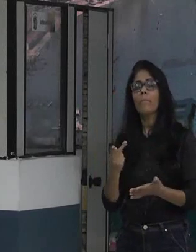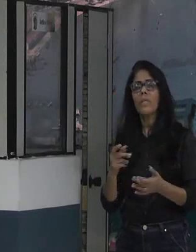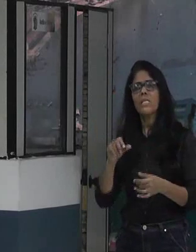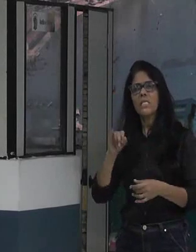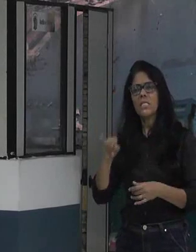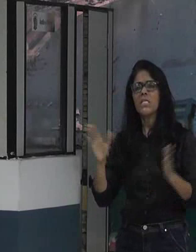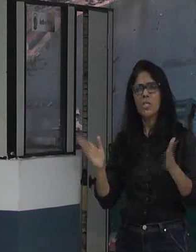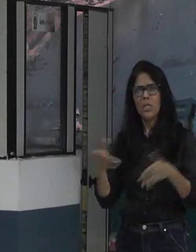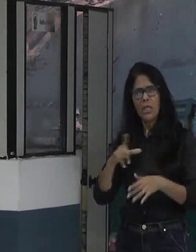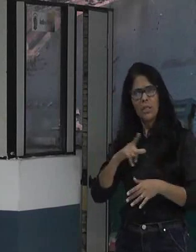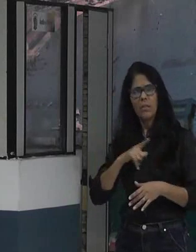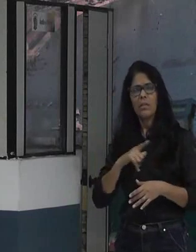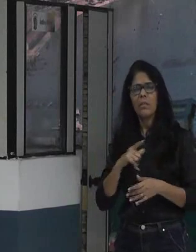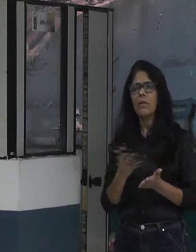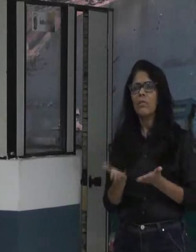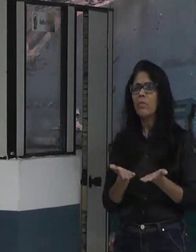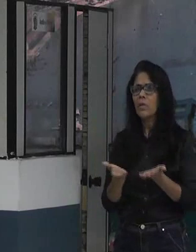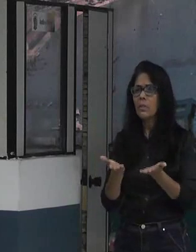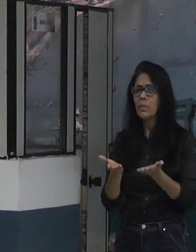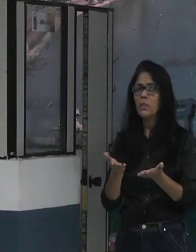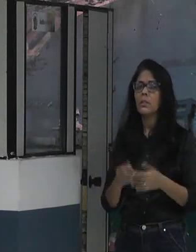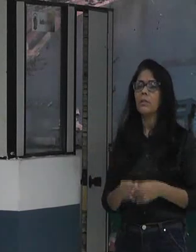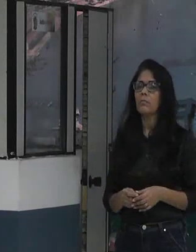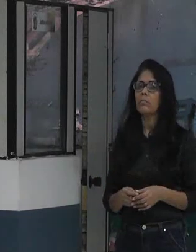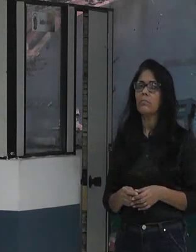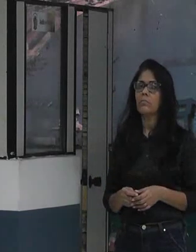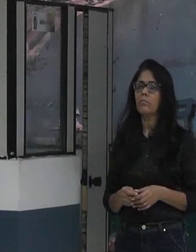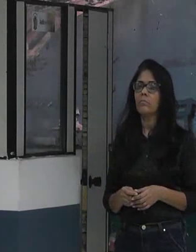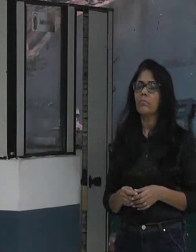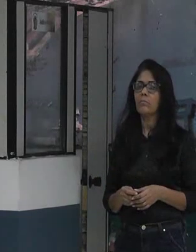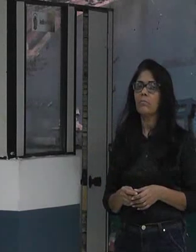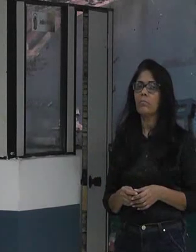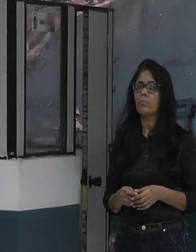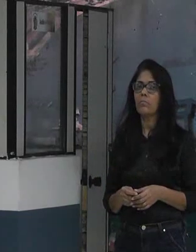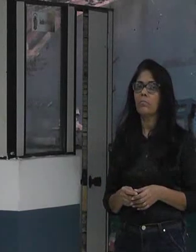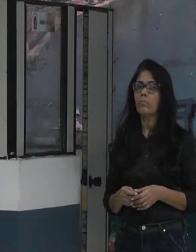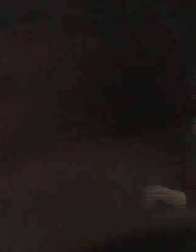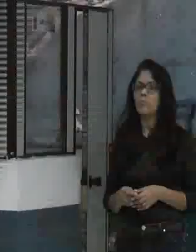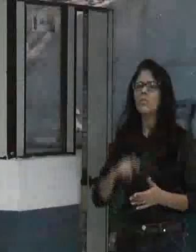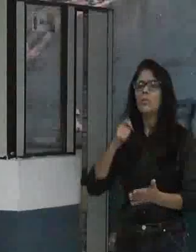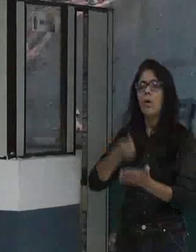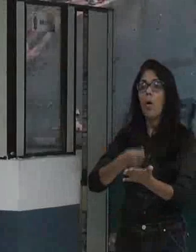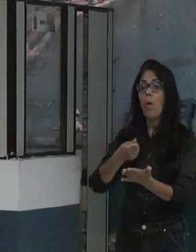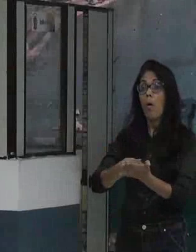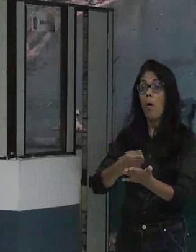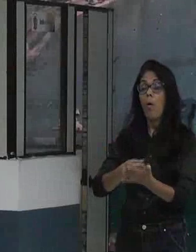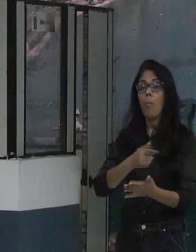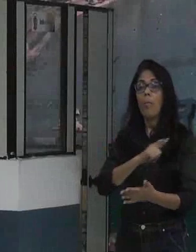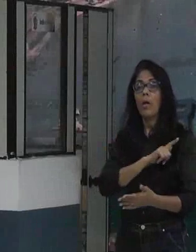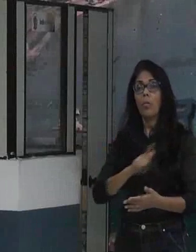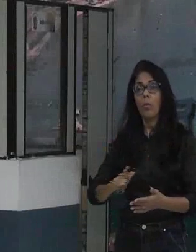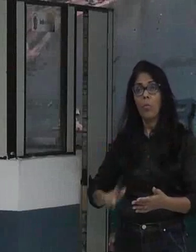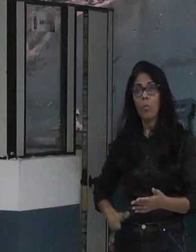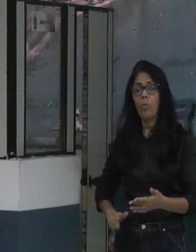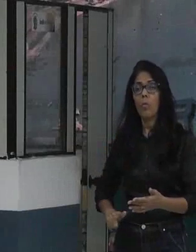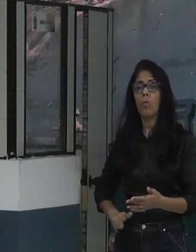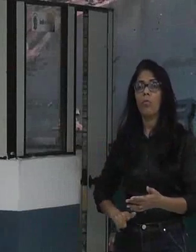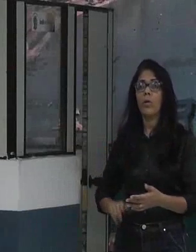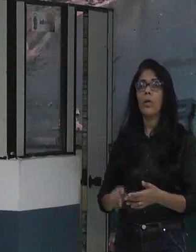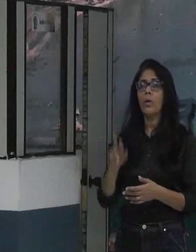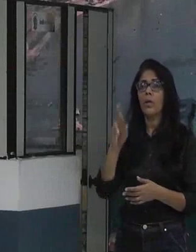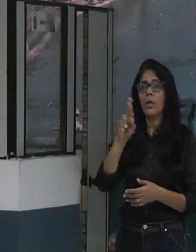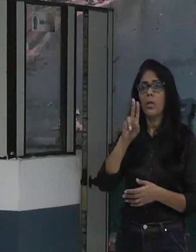o governo, o governador da Bahia, que eu digo sempre, nós não podemos dizer que Rui Costa não tem dado